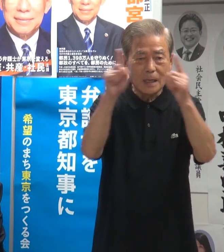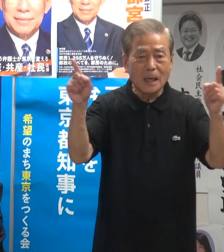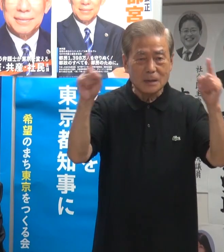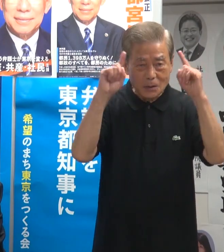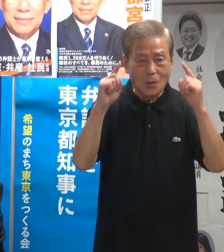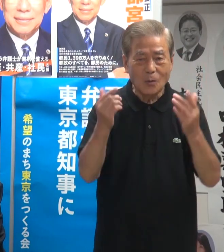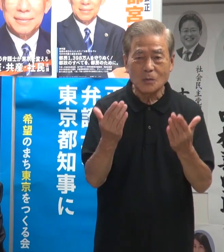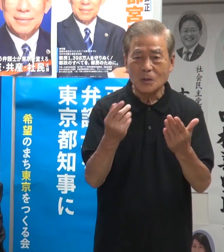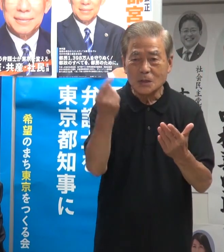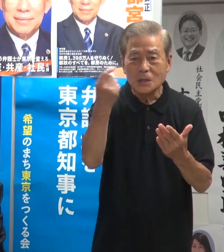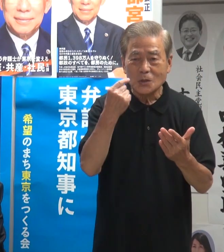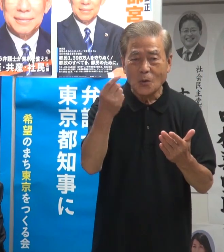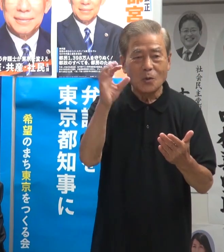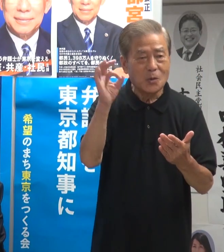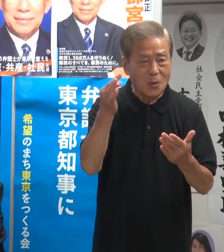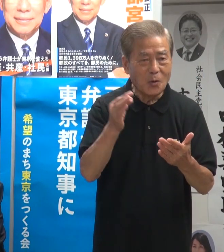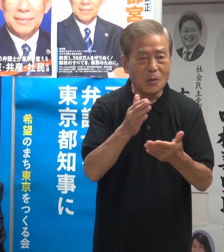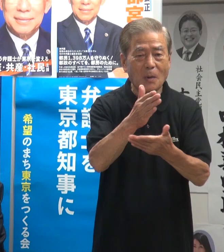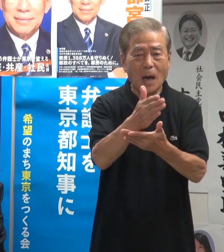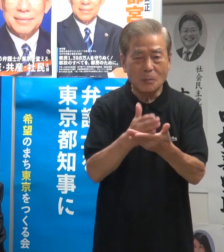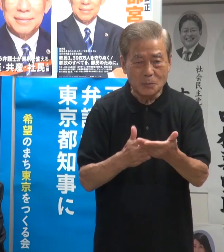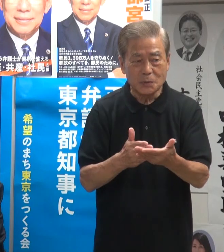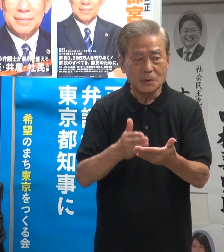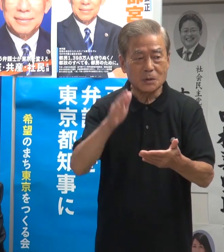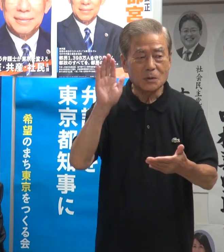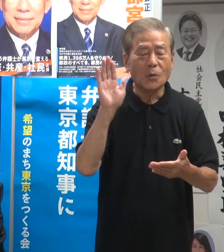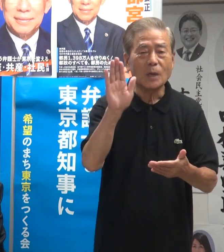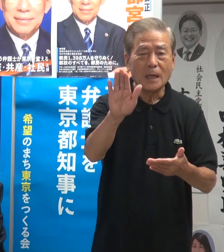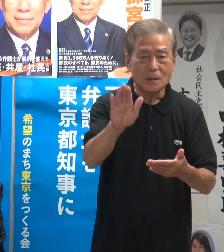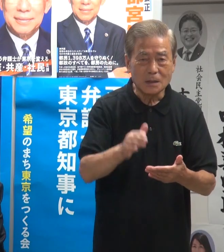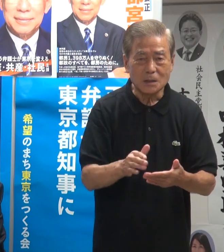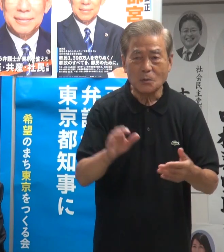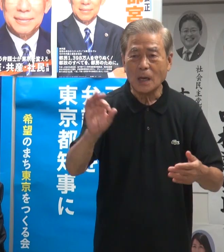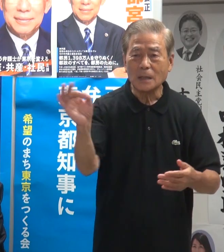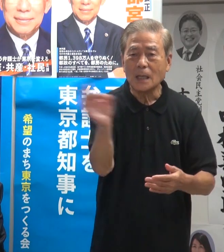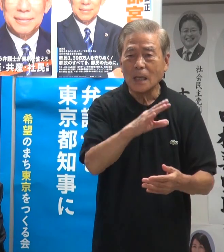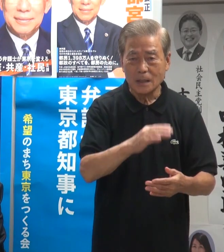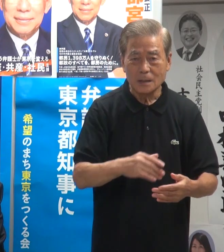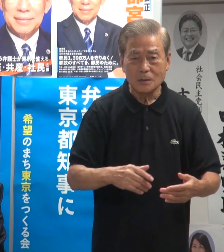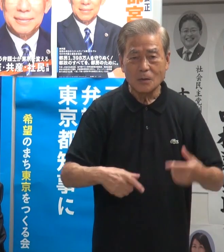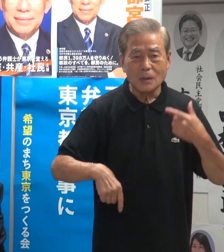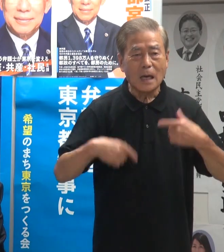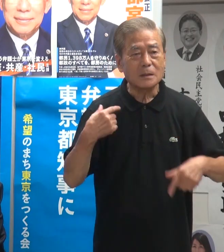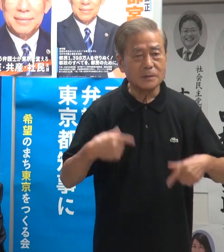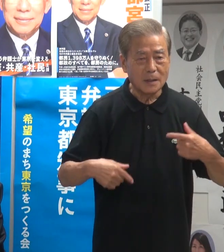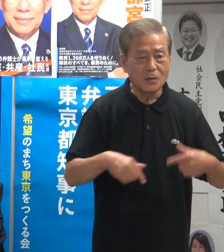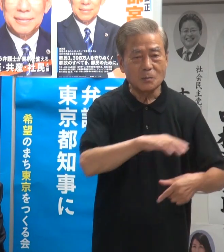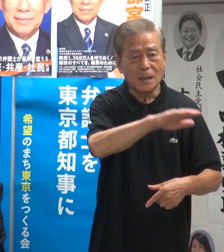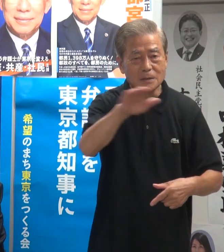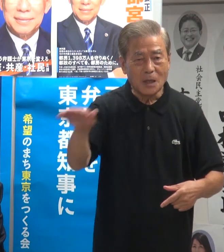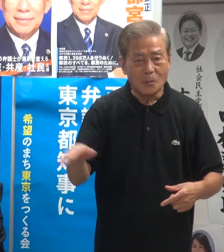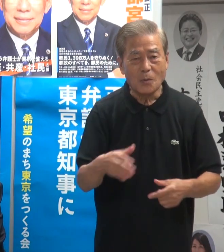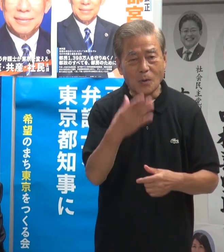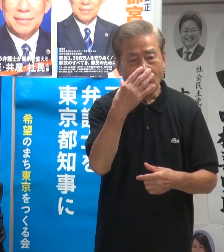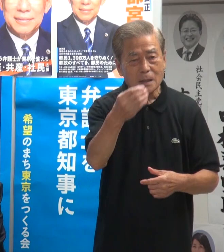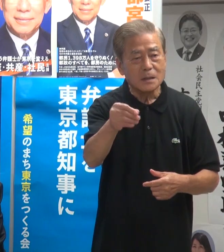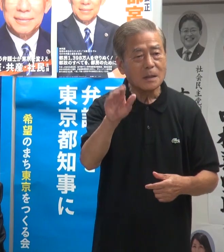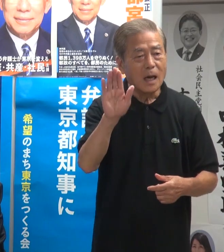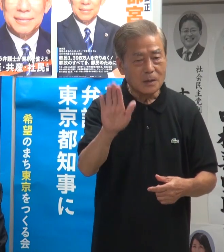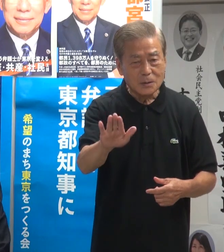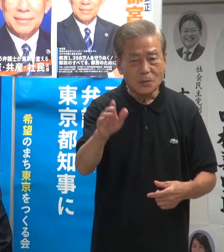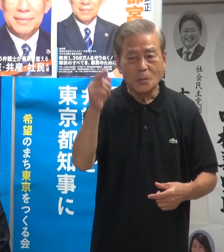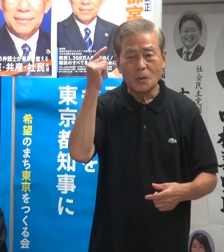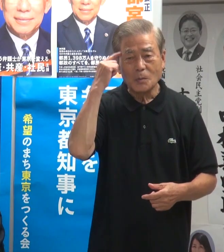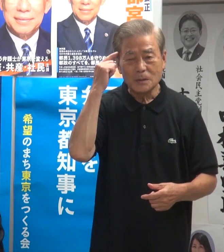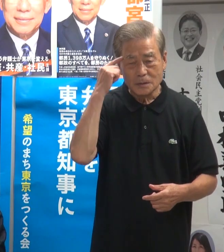か将来的には無償化、こういうことはですね、学生の皆さん関心があるんじゃないかと思うんですね。ご承知の通